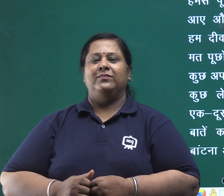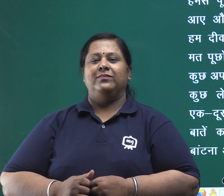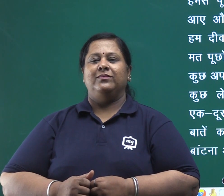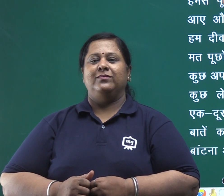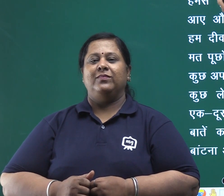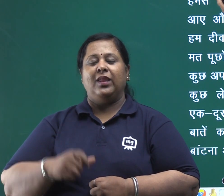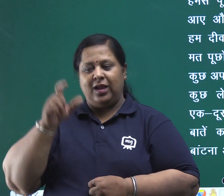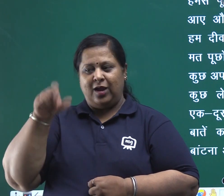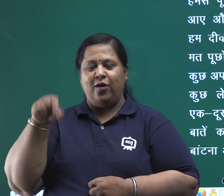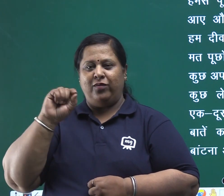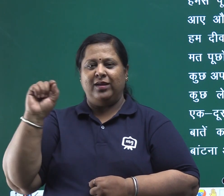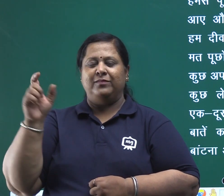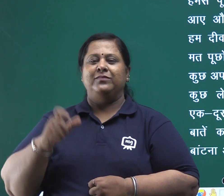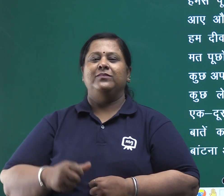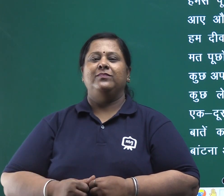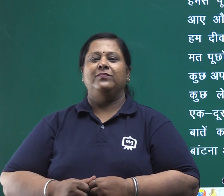कवि